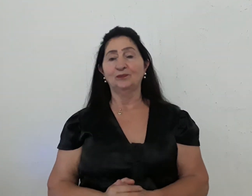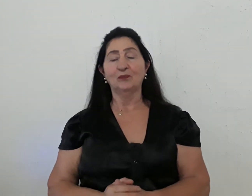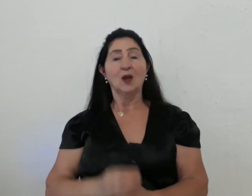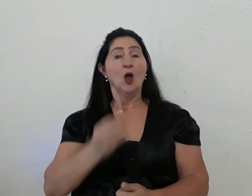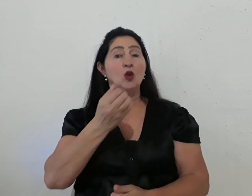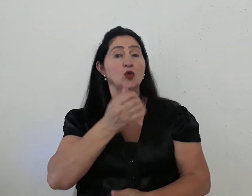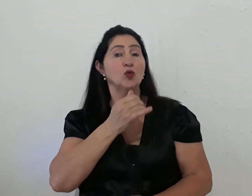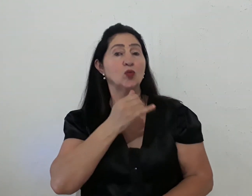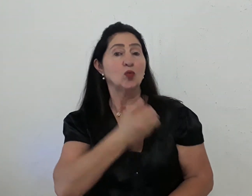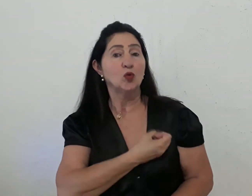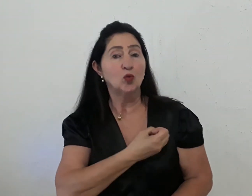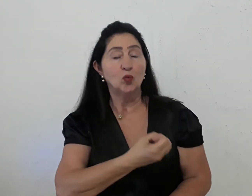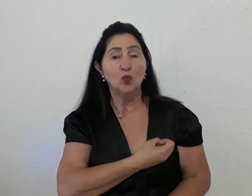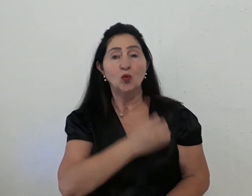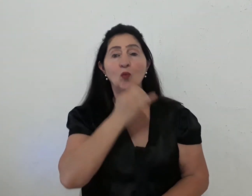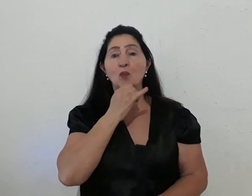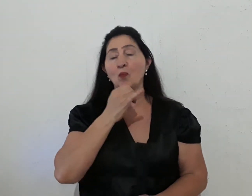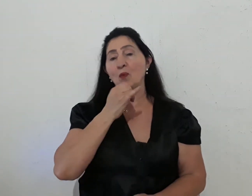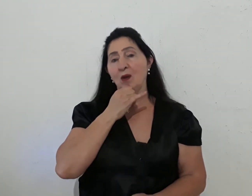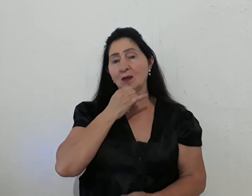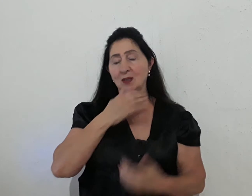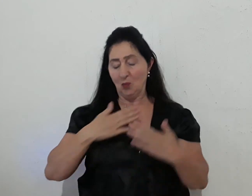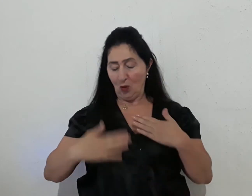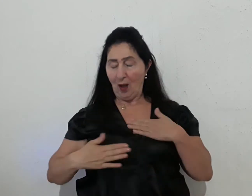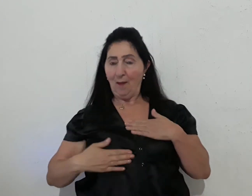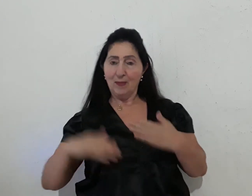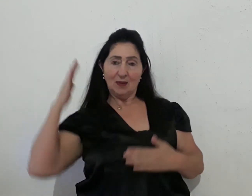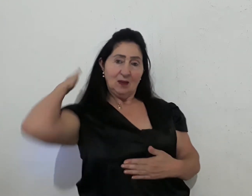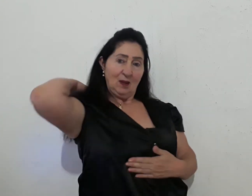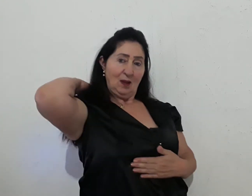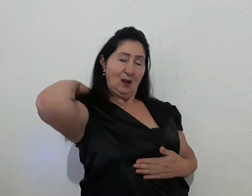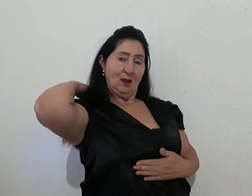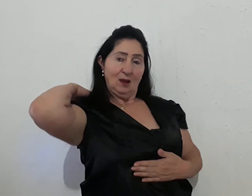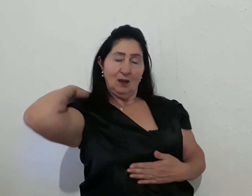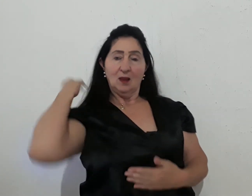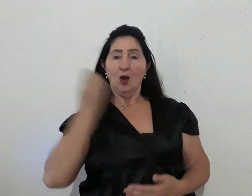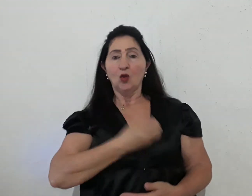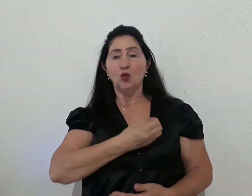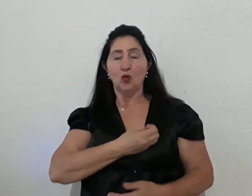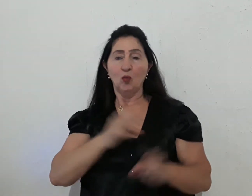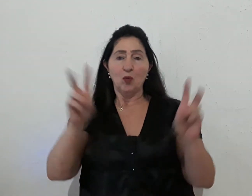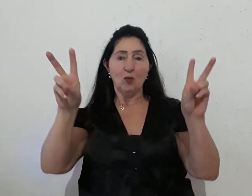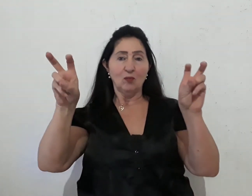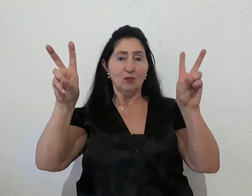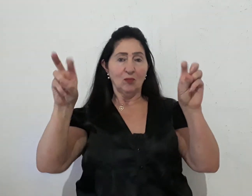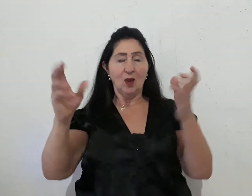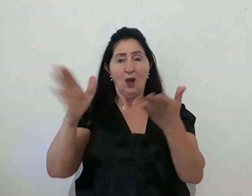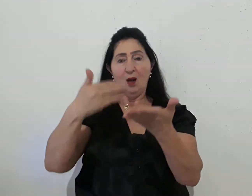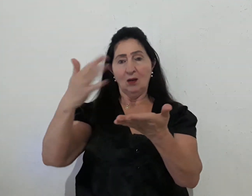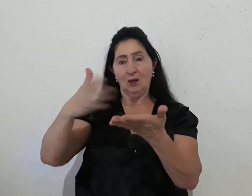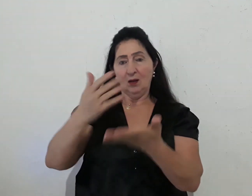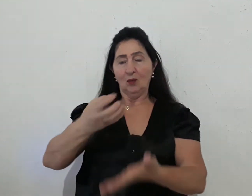números e nome na camisa de futebol, um título de um livro, uma insígnia em um